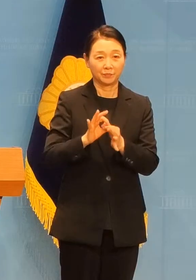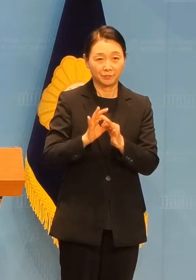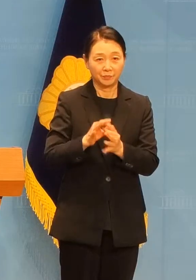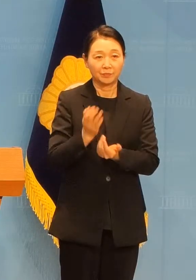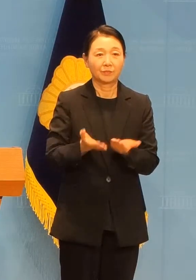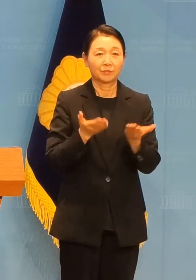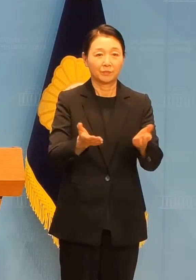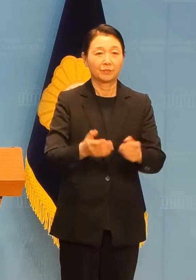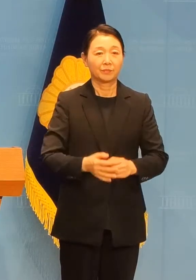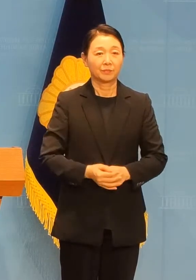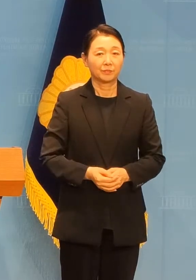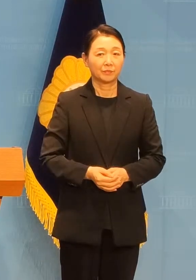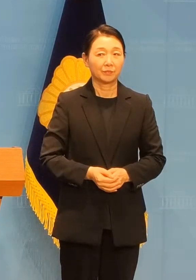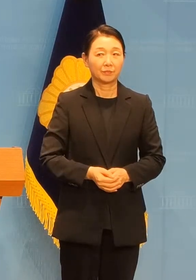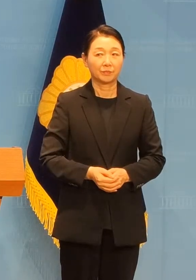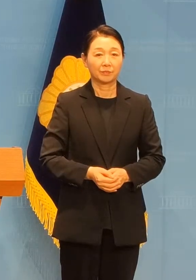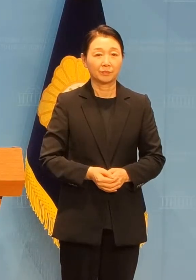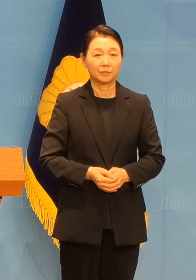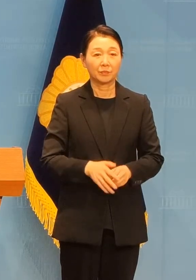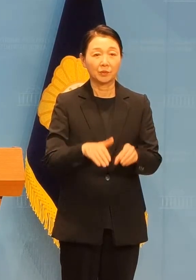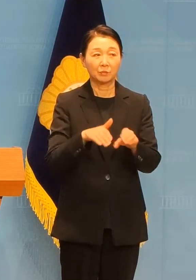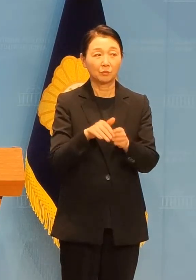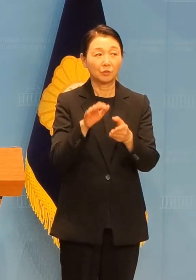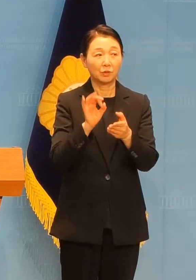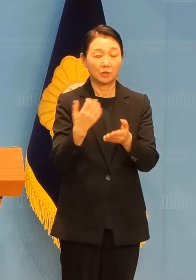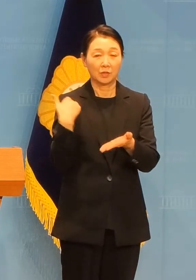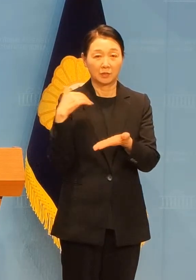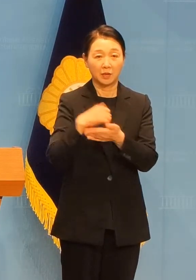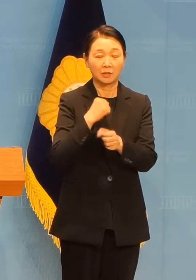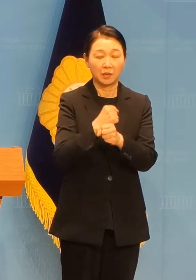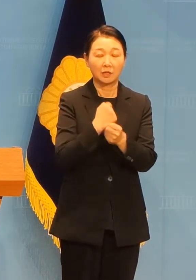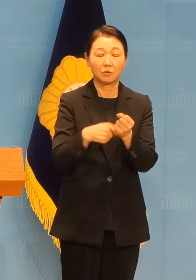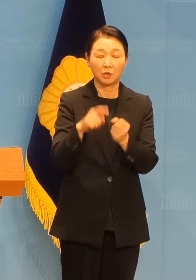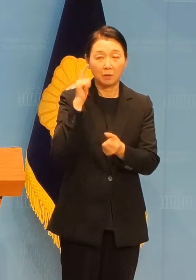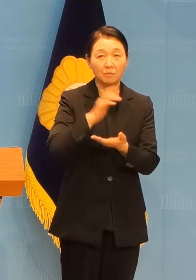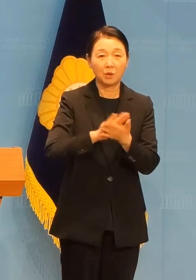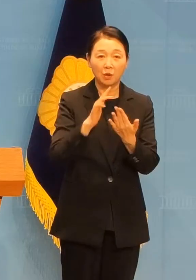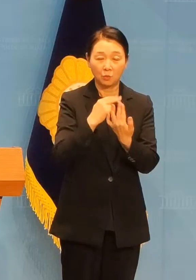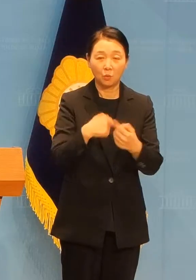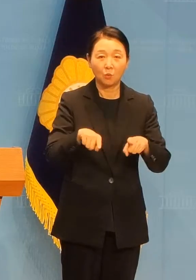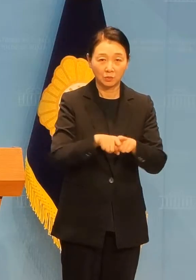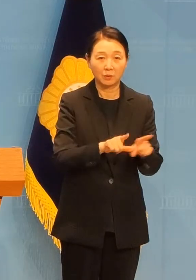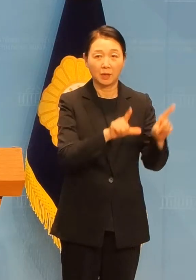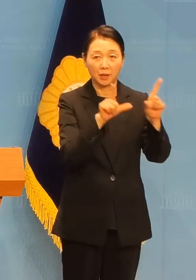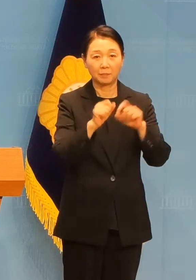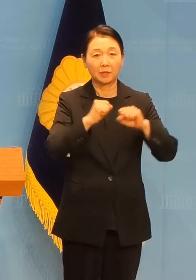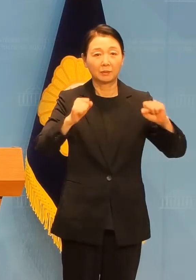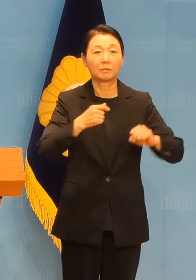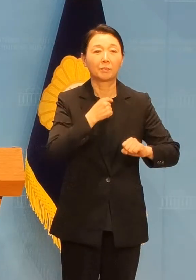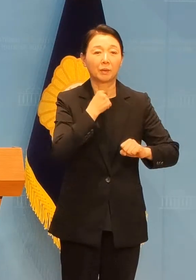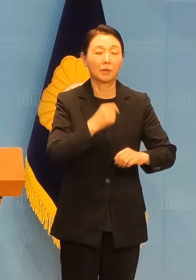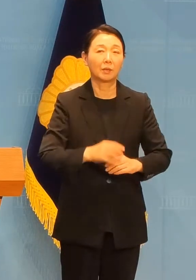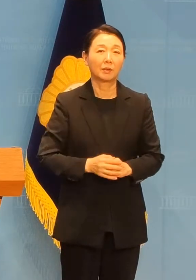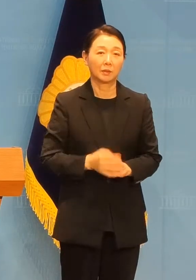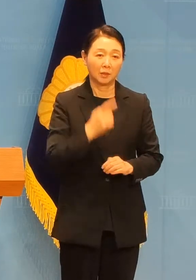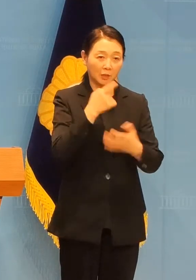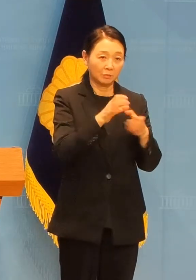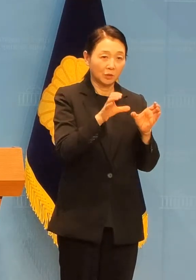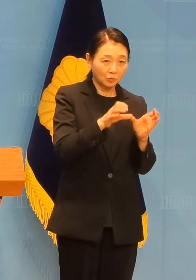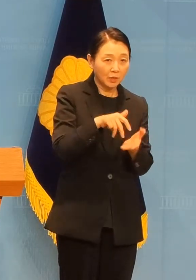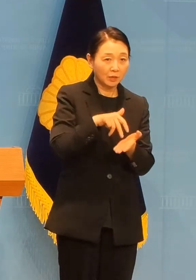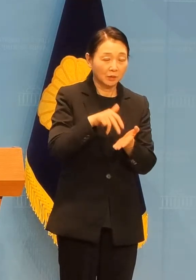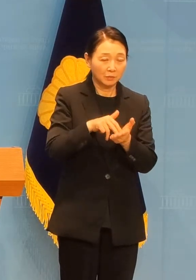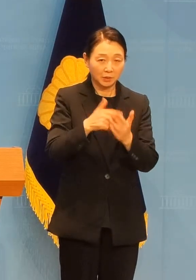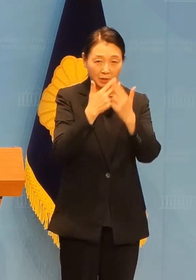하겠습니다. 문화유산 제자리 찾기로 평화와 공존의 길을 넓혀가겠습니다. 더불어민주당은